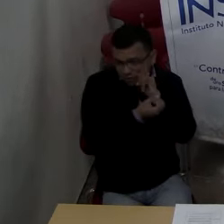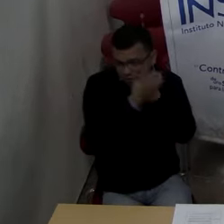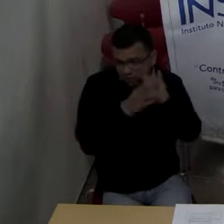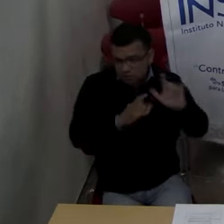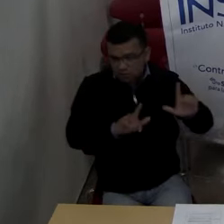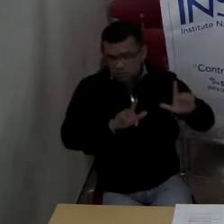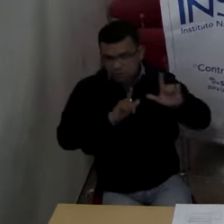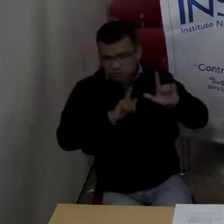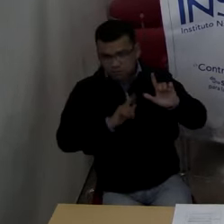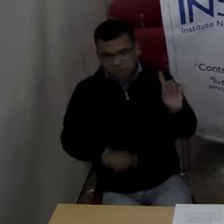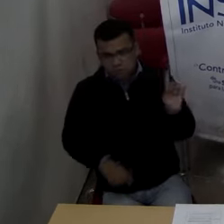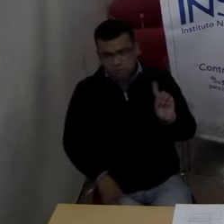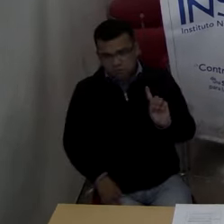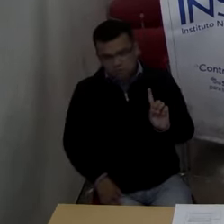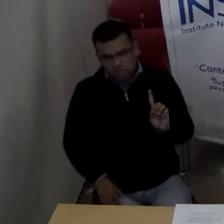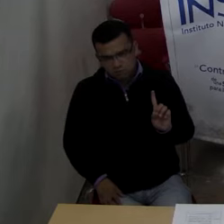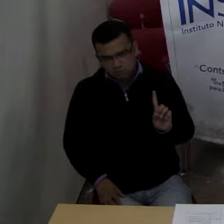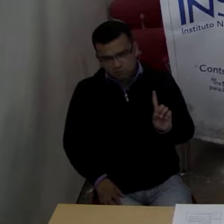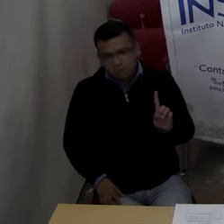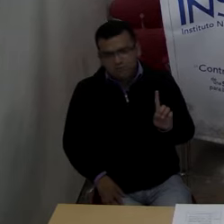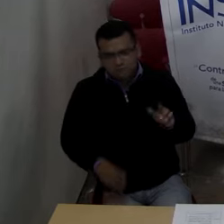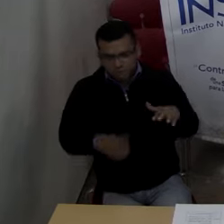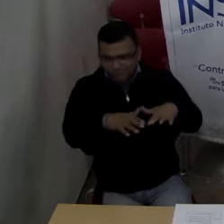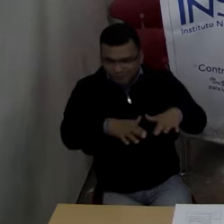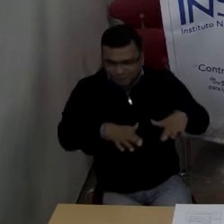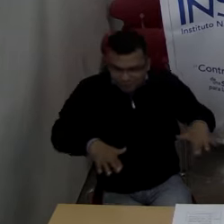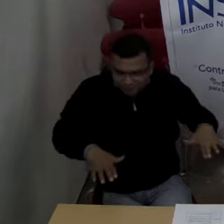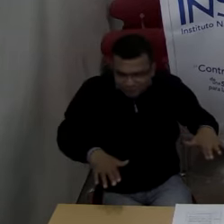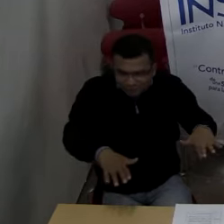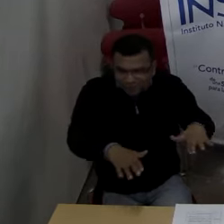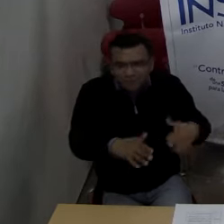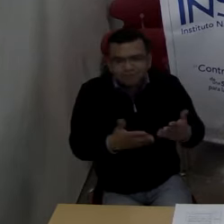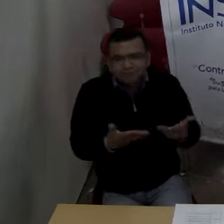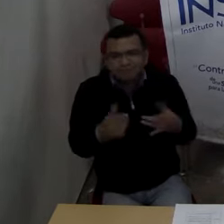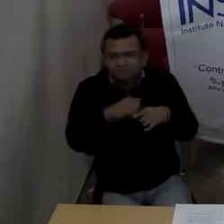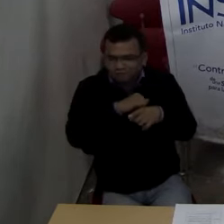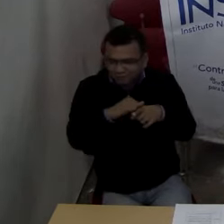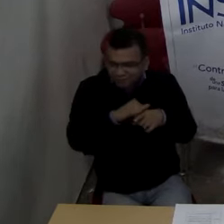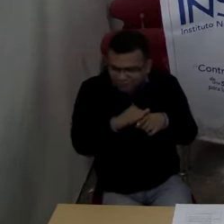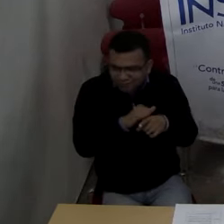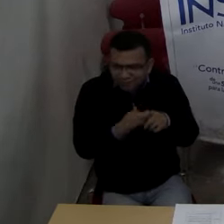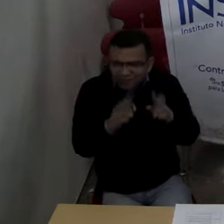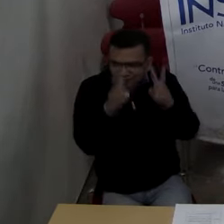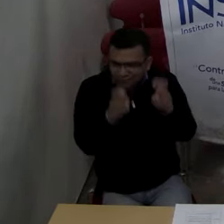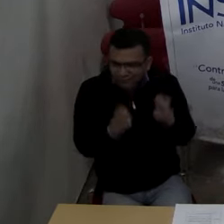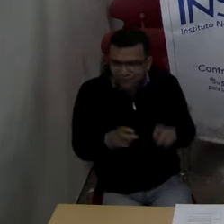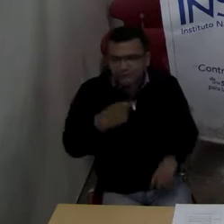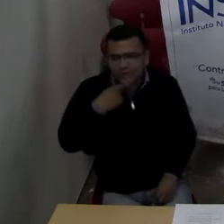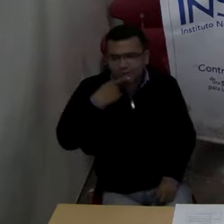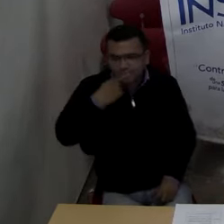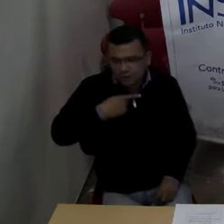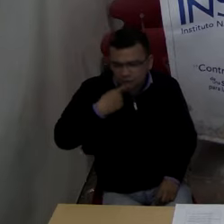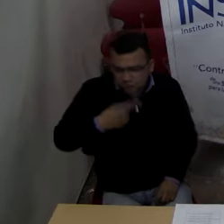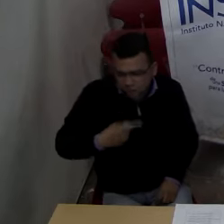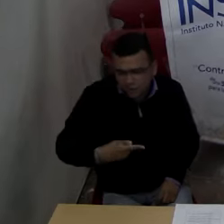en el área de lenguaje, lectura,